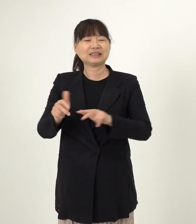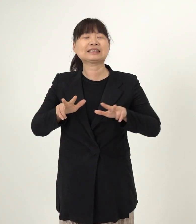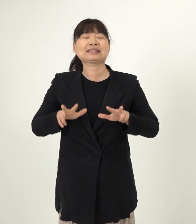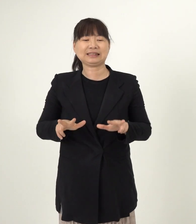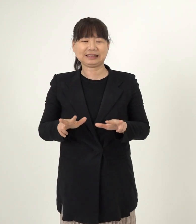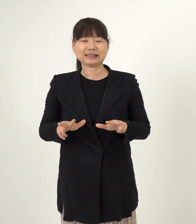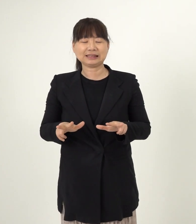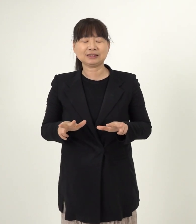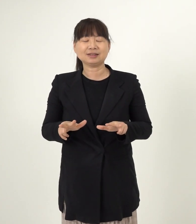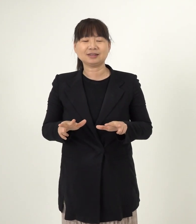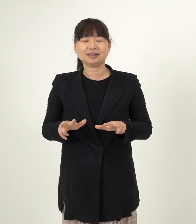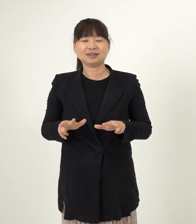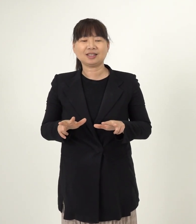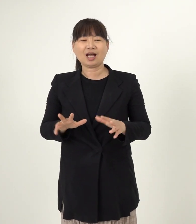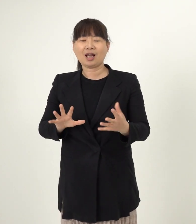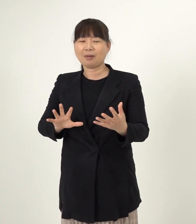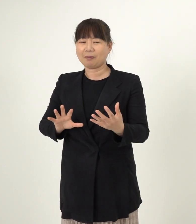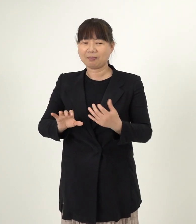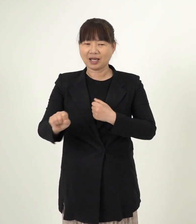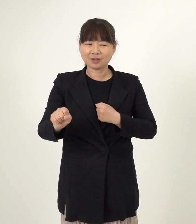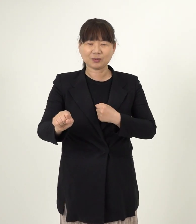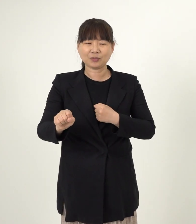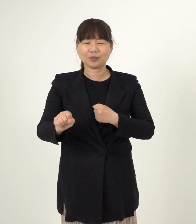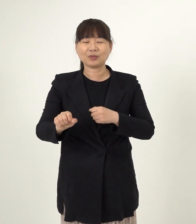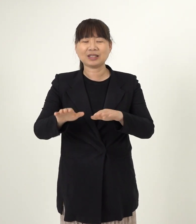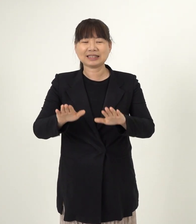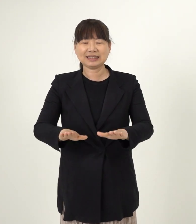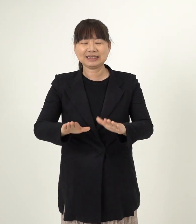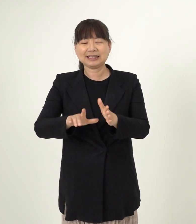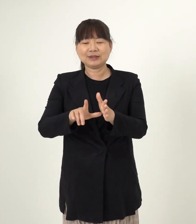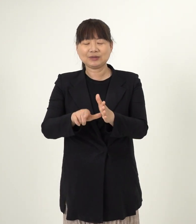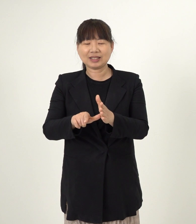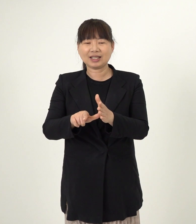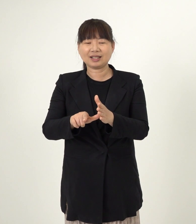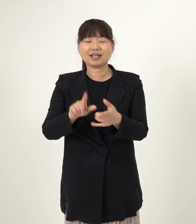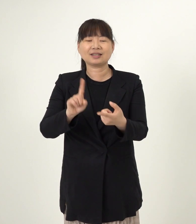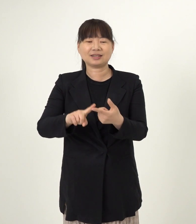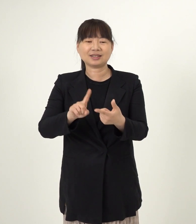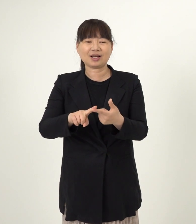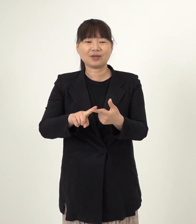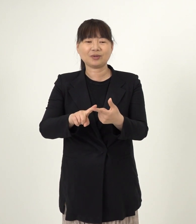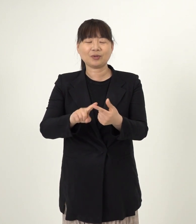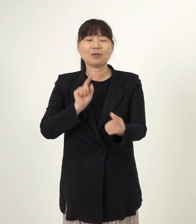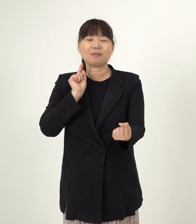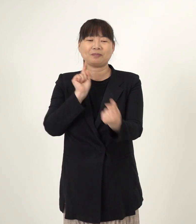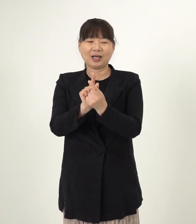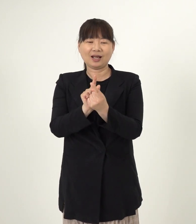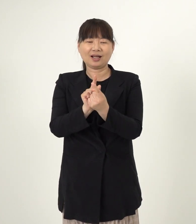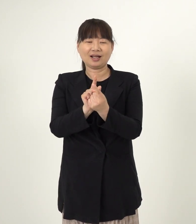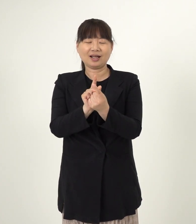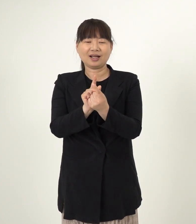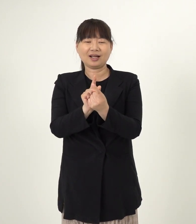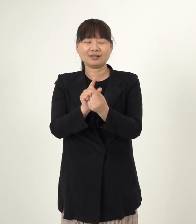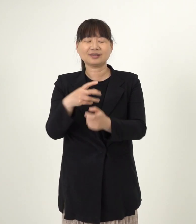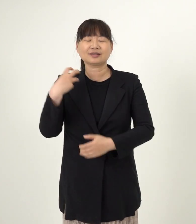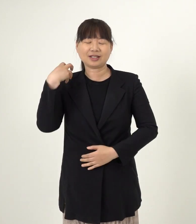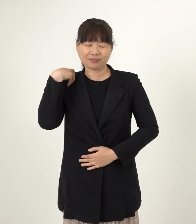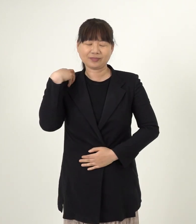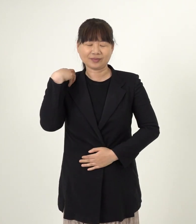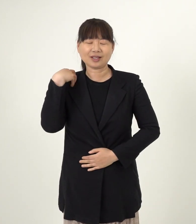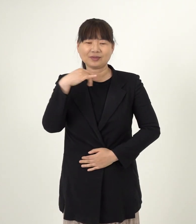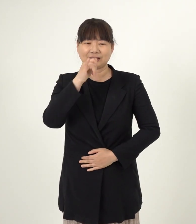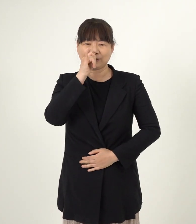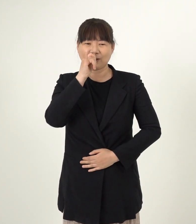지금 바로 이 순간 꿋꿋하게 감당해내는 거죠.